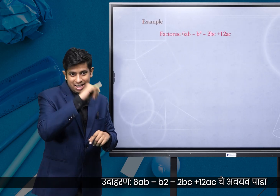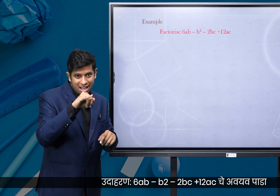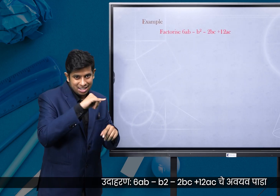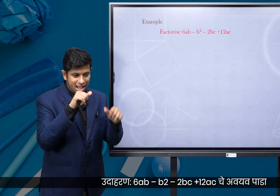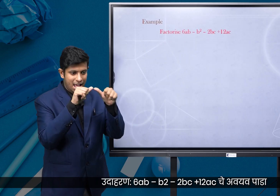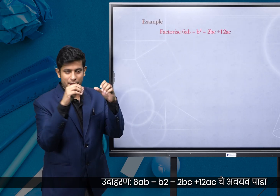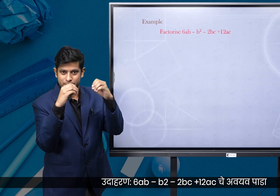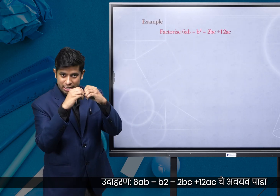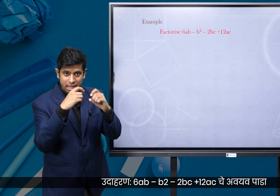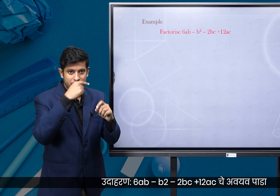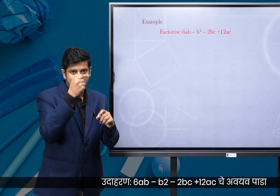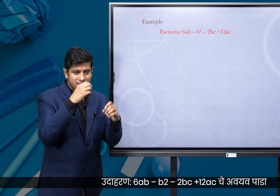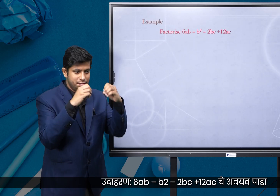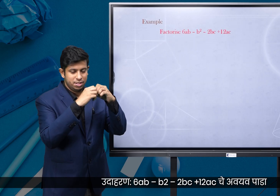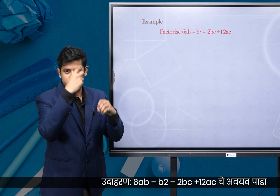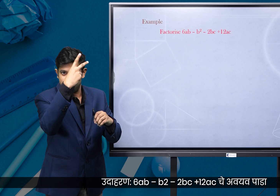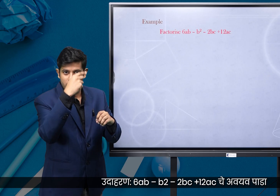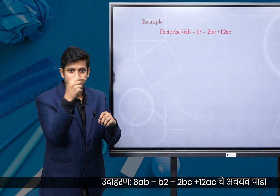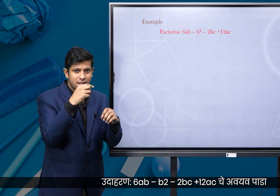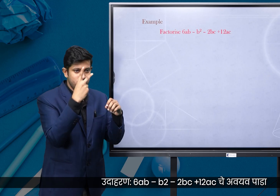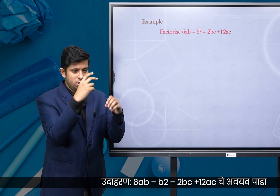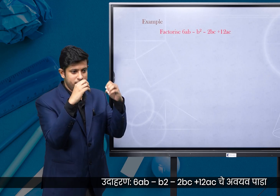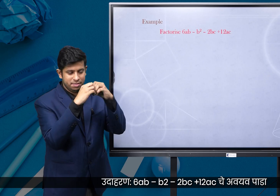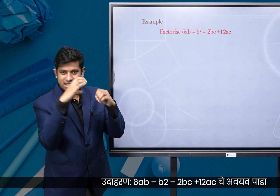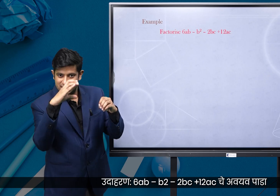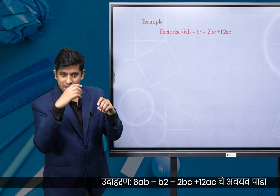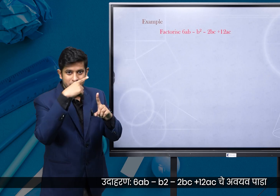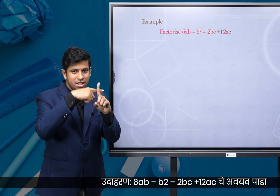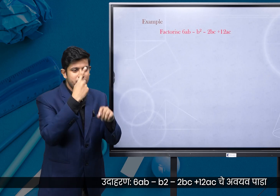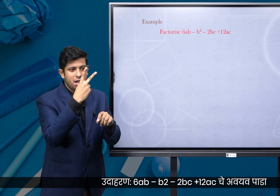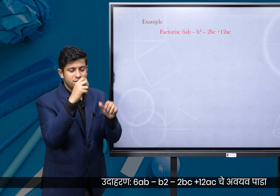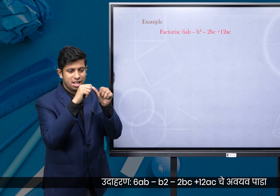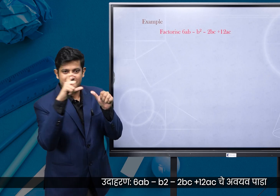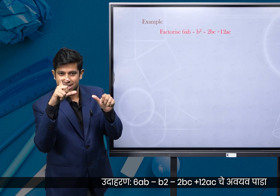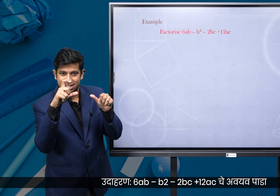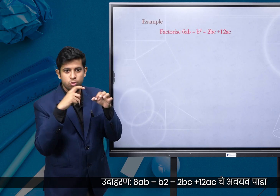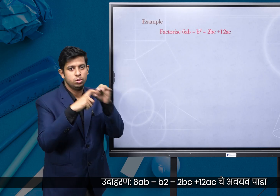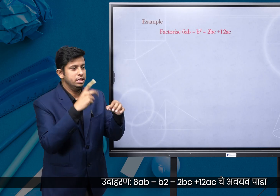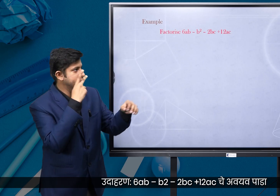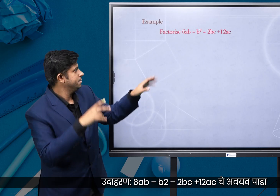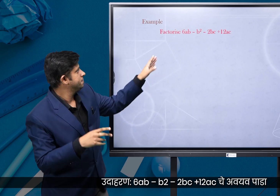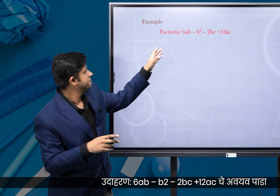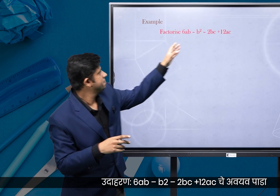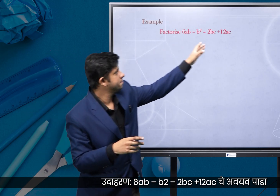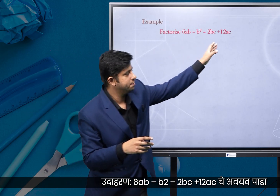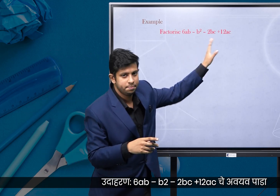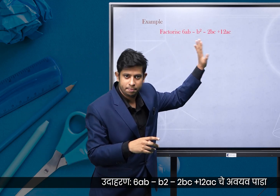6ab वजा b चा वर्ग वजा 2bc अधिक 12ac चे अवयव